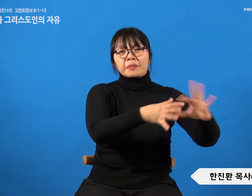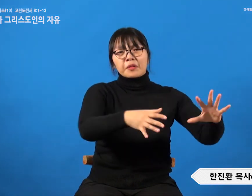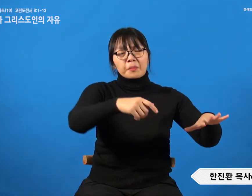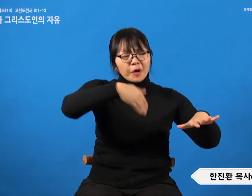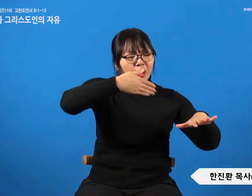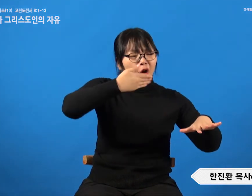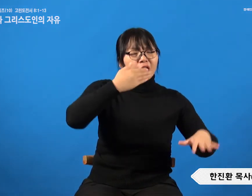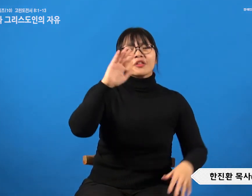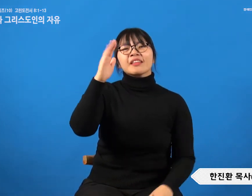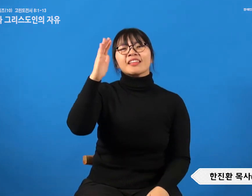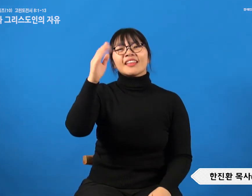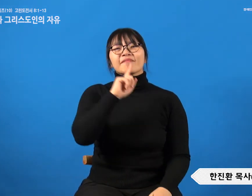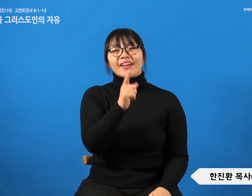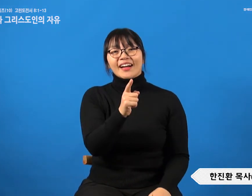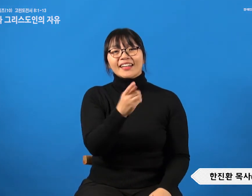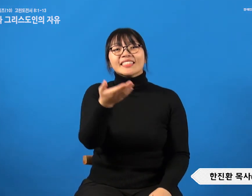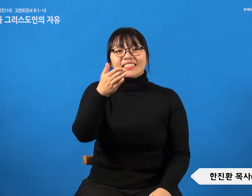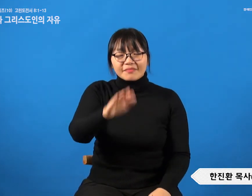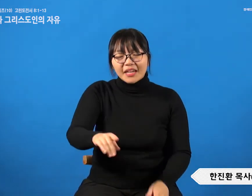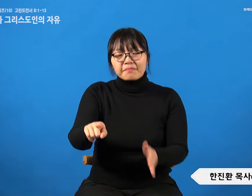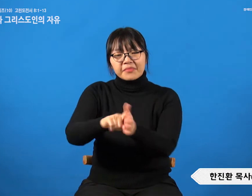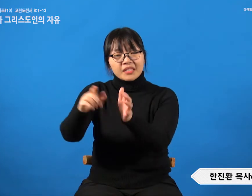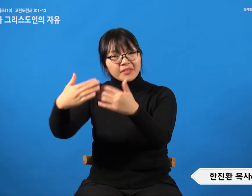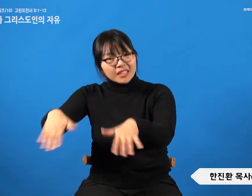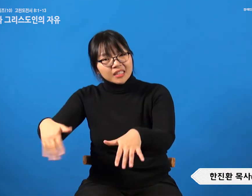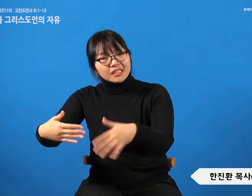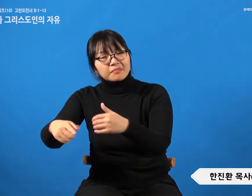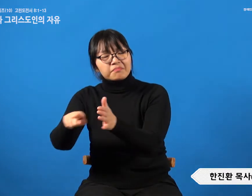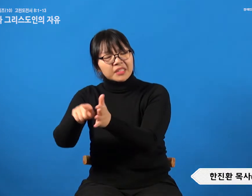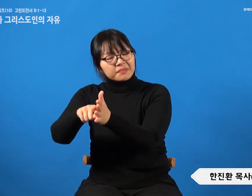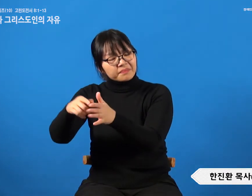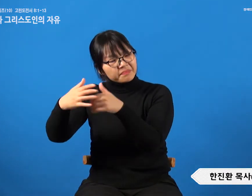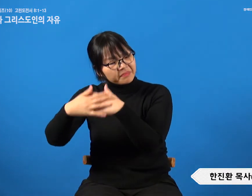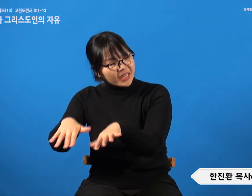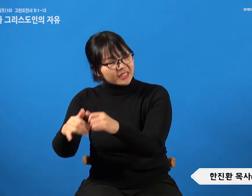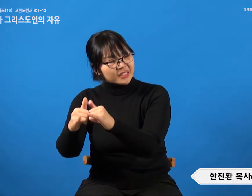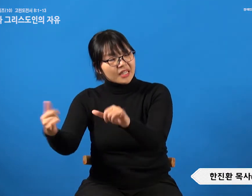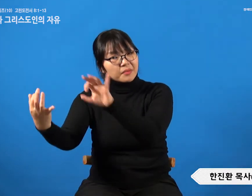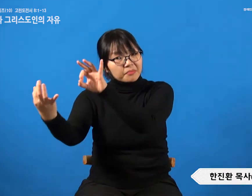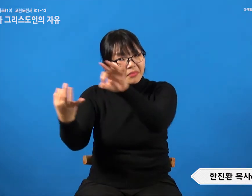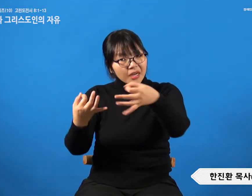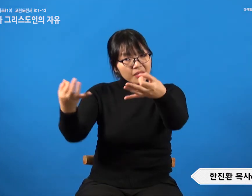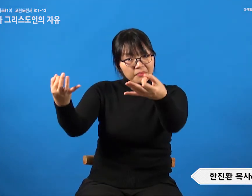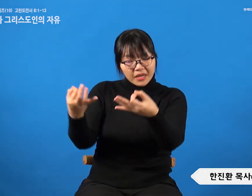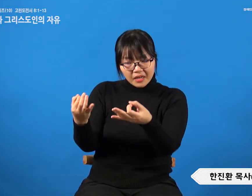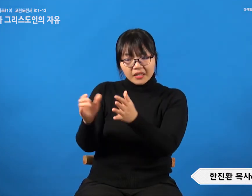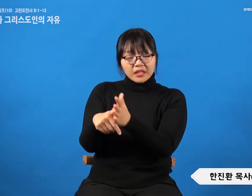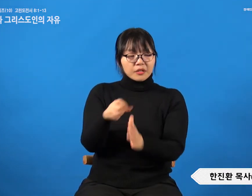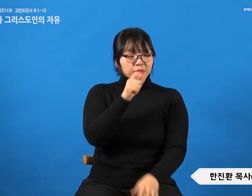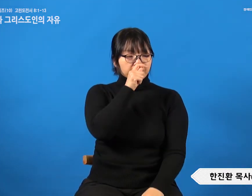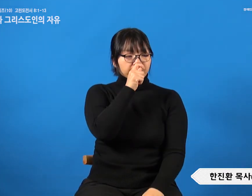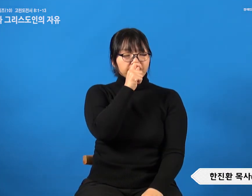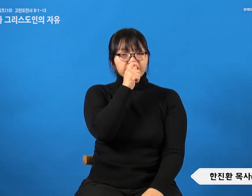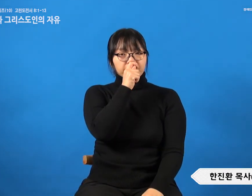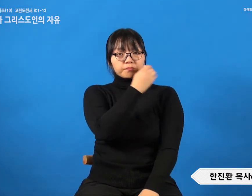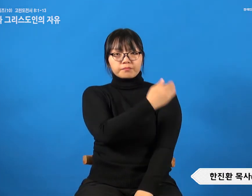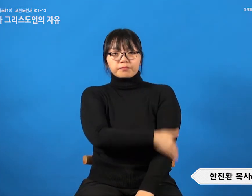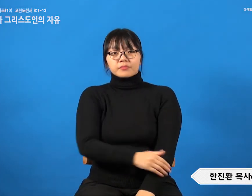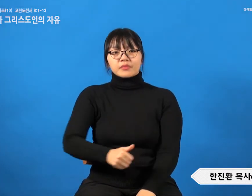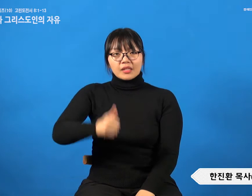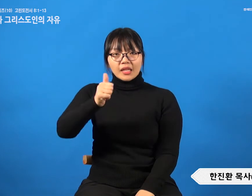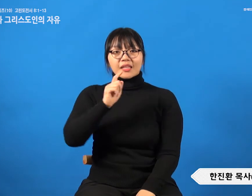없다. 그러나 믿음이 약한 사람들 앞에서는 안 먹는 것이 좋다. 그렇게 요약할 수